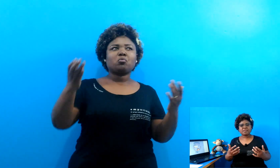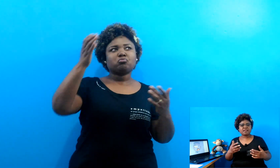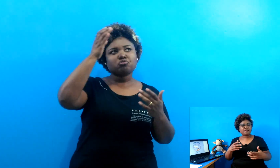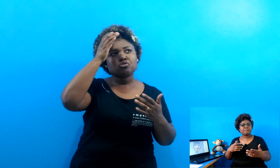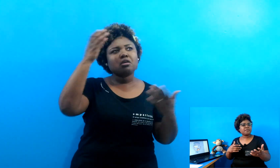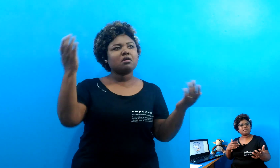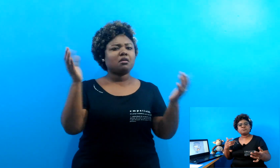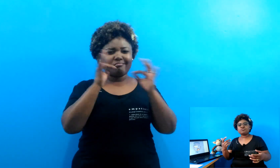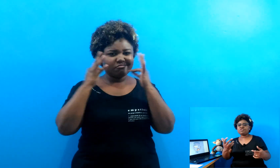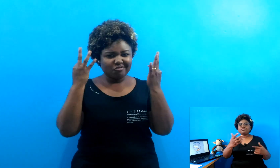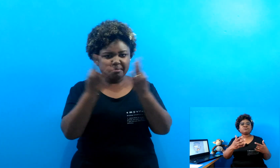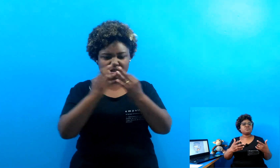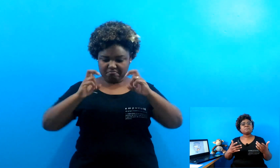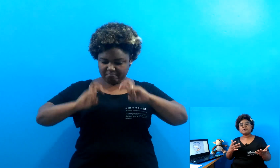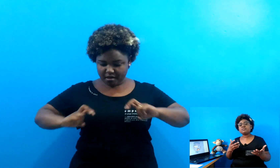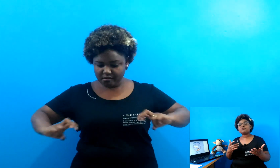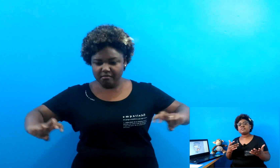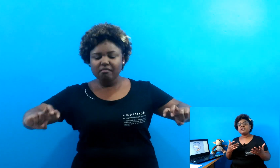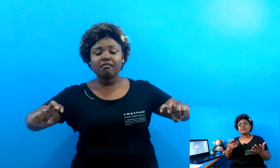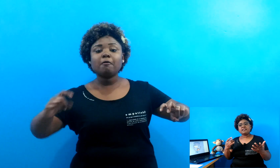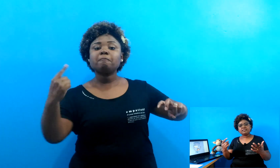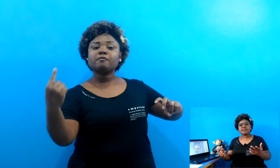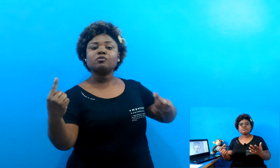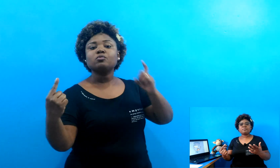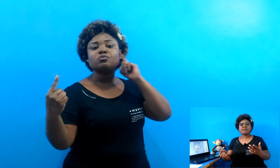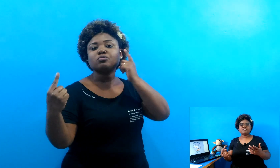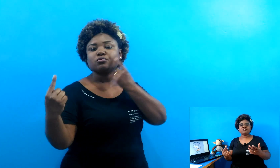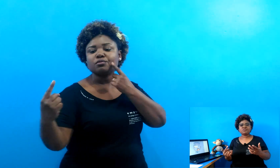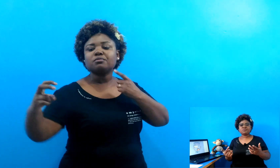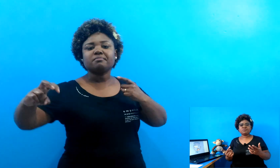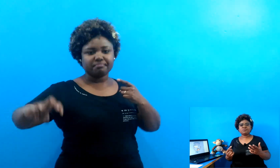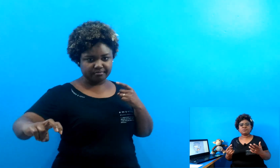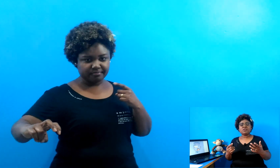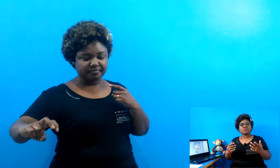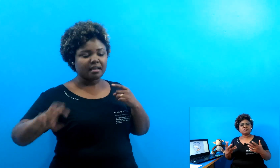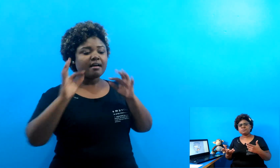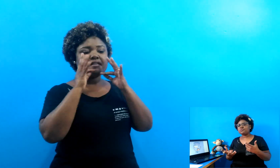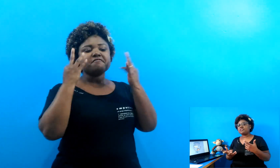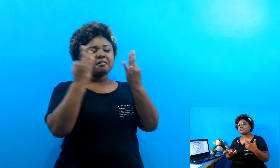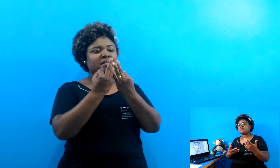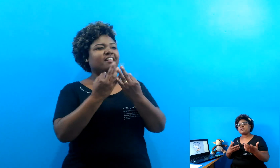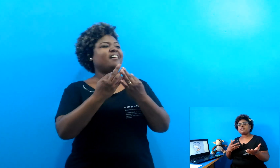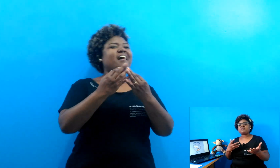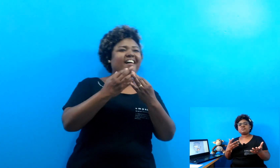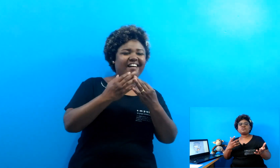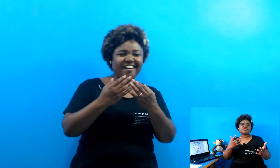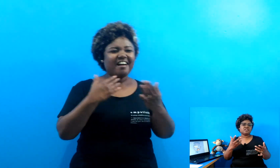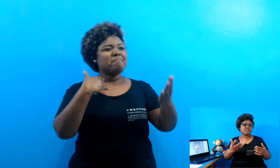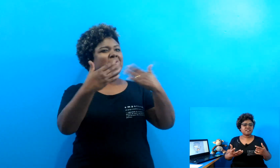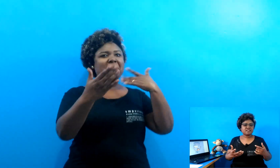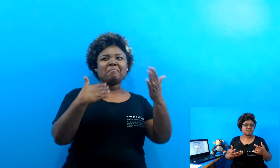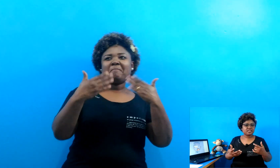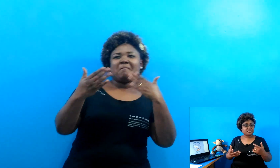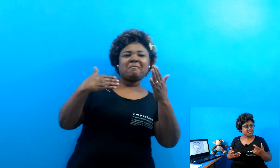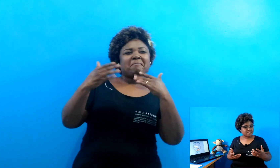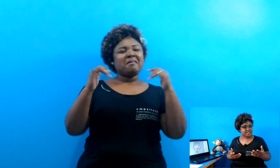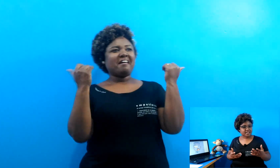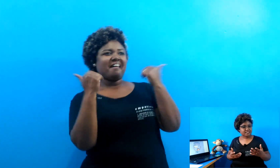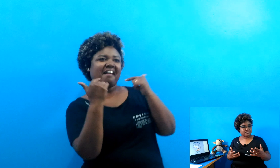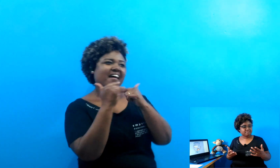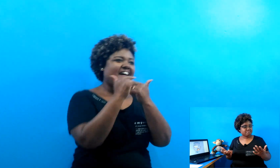sua família, primos, tios, irmãos, e tem um parente surdo. Todo mundo está comendo, conversando,